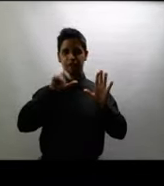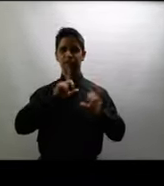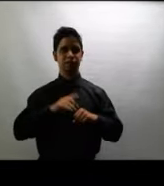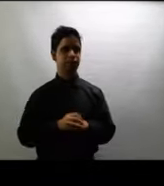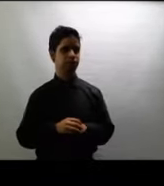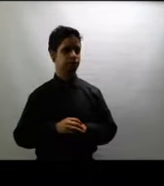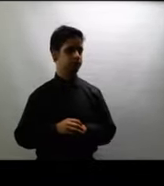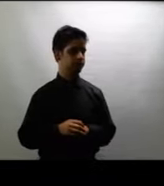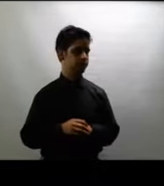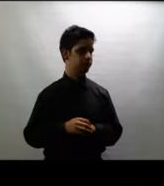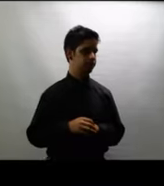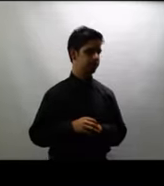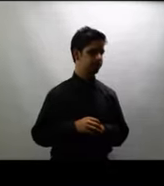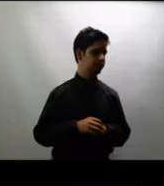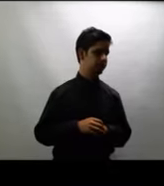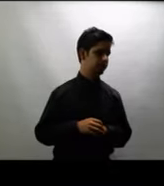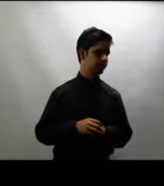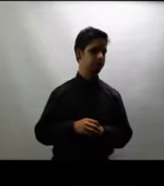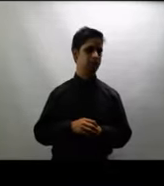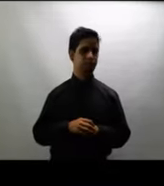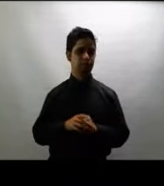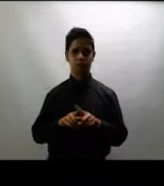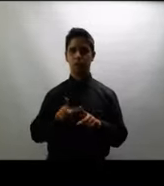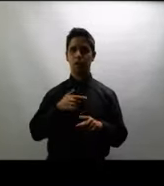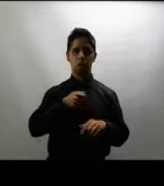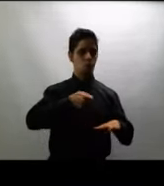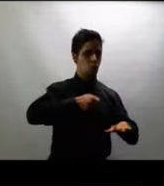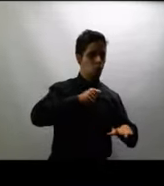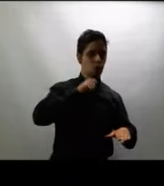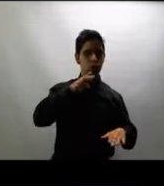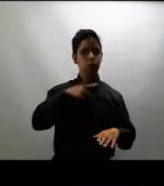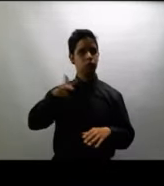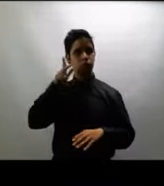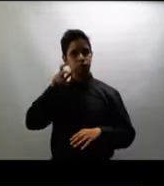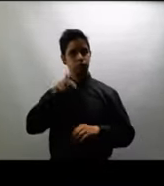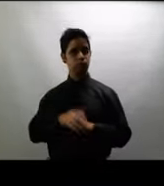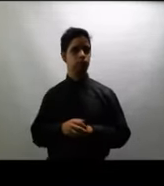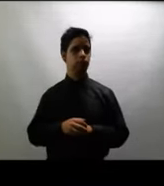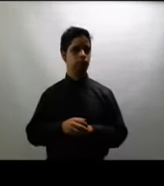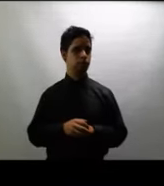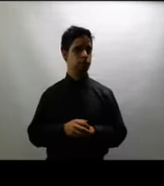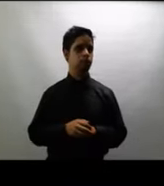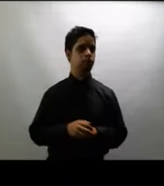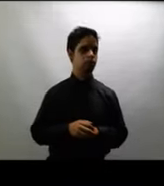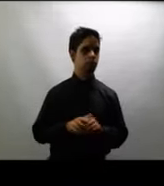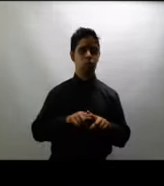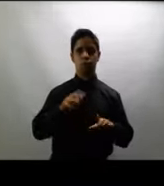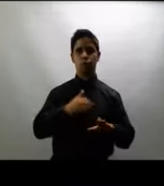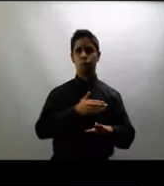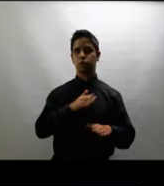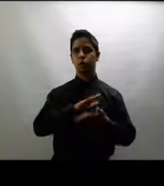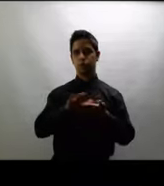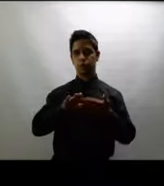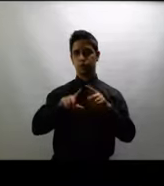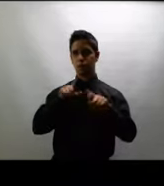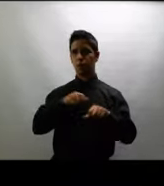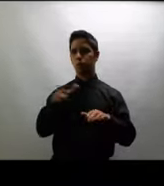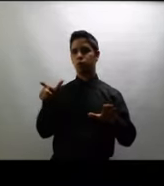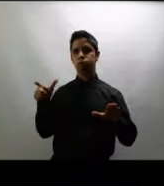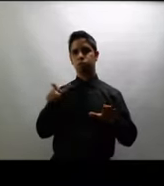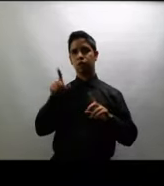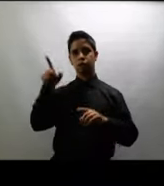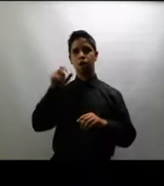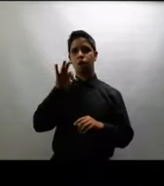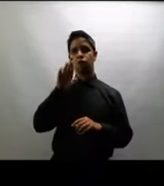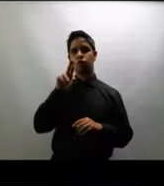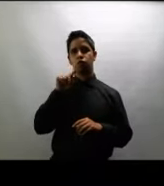ayer. Sí, de los que se toman, no sé de los que se escuchan. La música está bien chévere para ponerla ahí en Fruteri. Sí, sí, no, hay que hablar con Richard, así